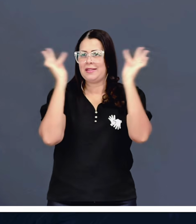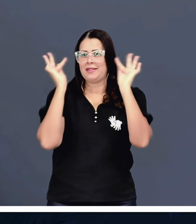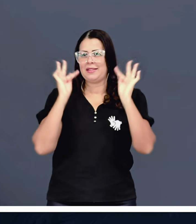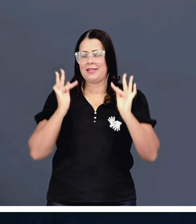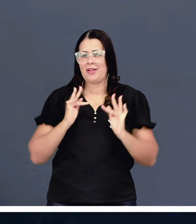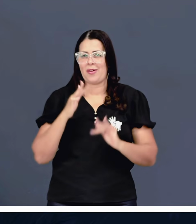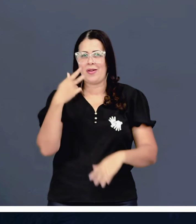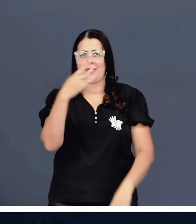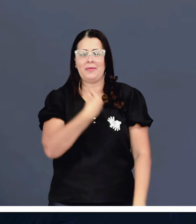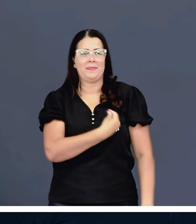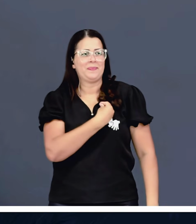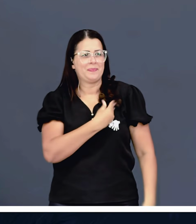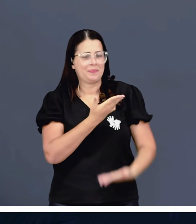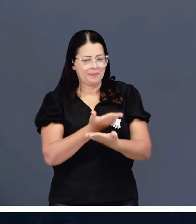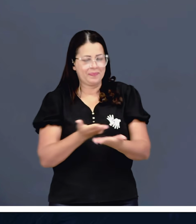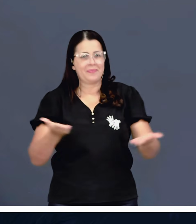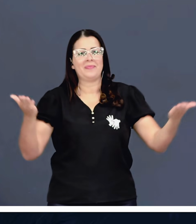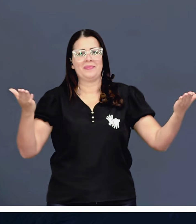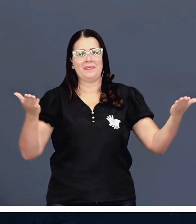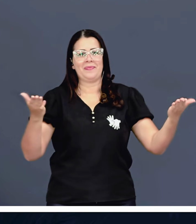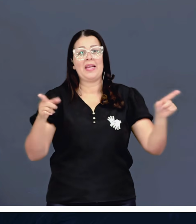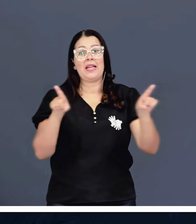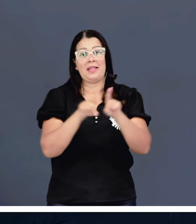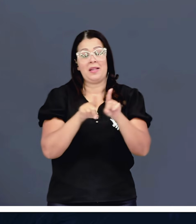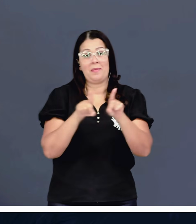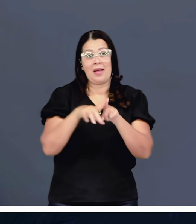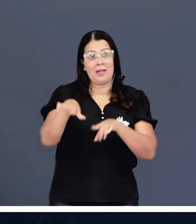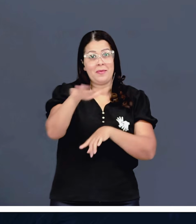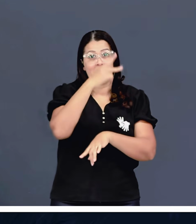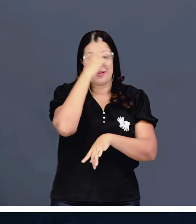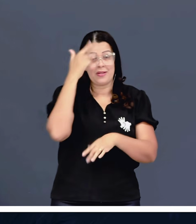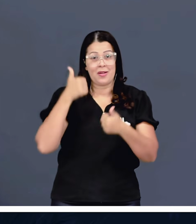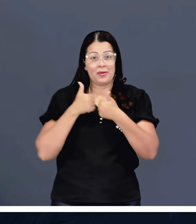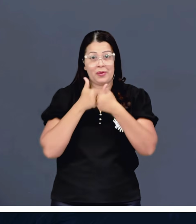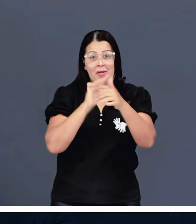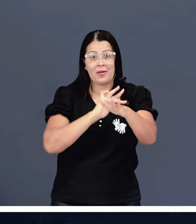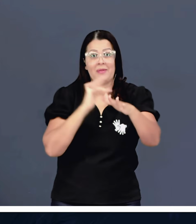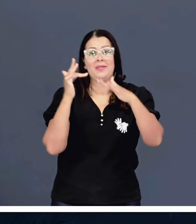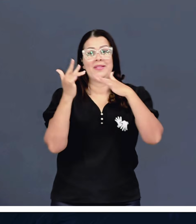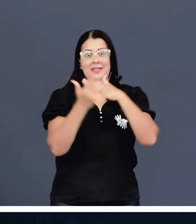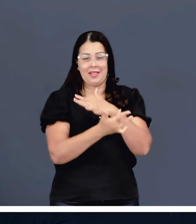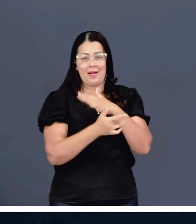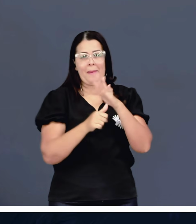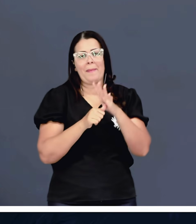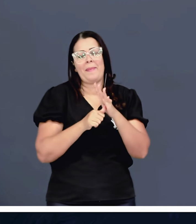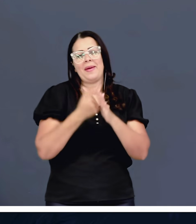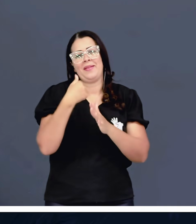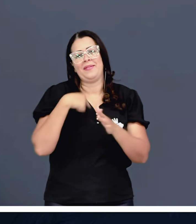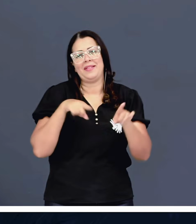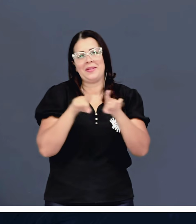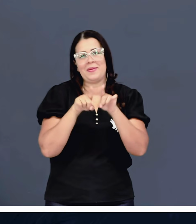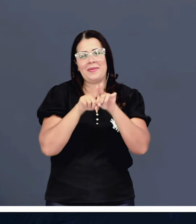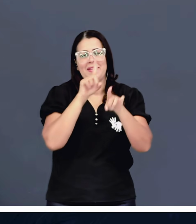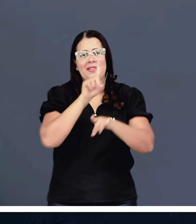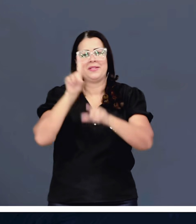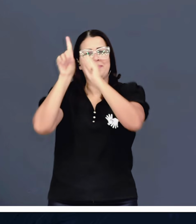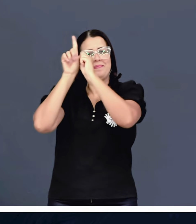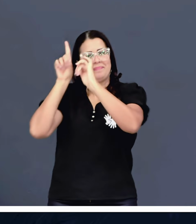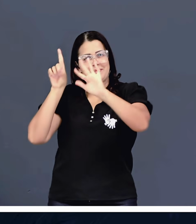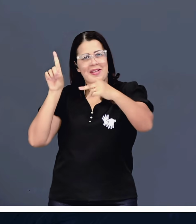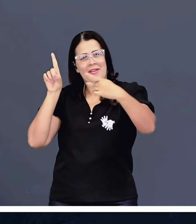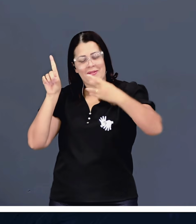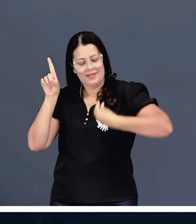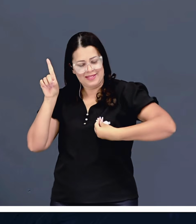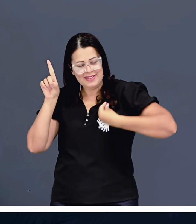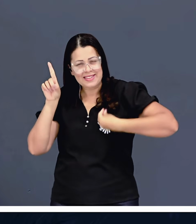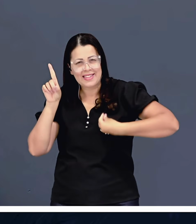com a sua presença aqui neste lugar. Aqueles também que estão nos acompanhando online pela primeira vez, que Deus abençoe a vida